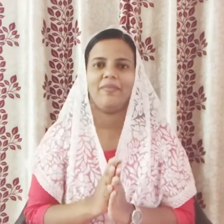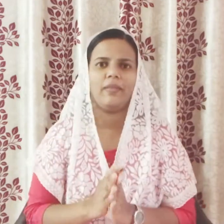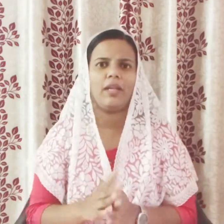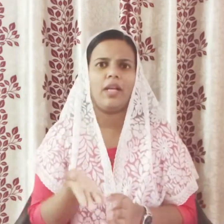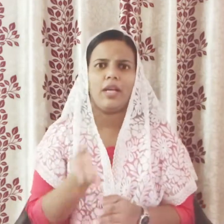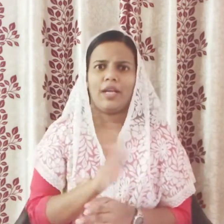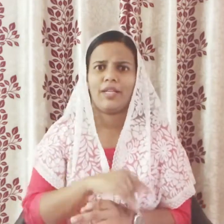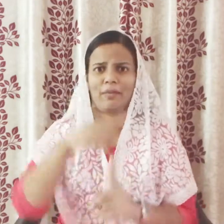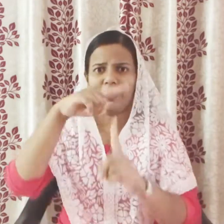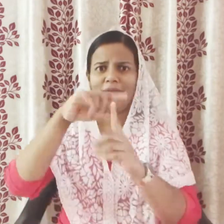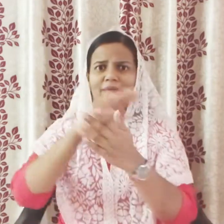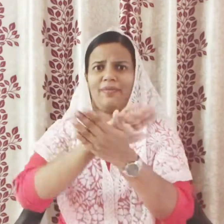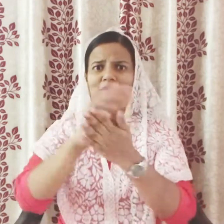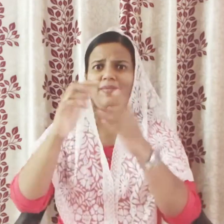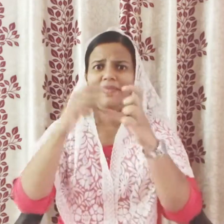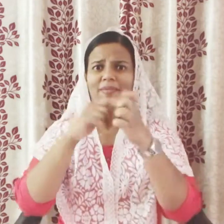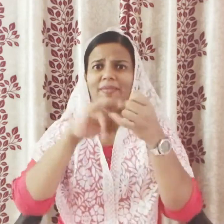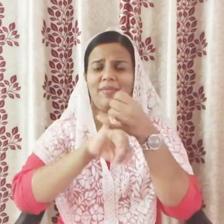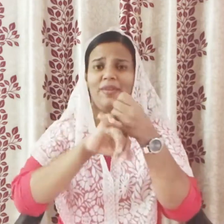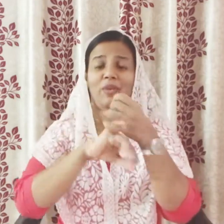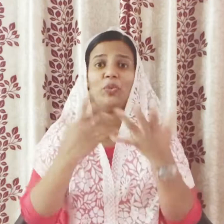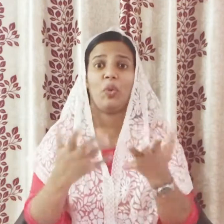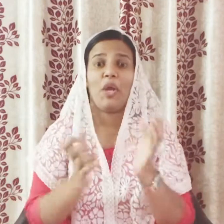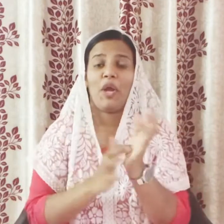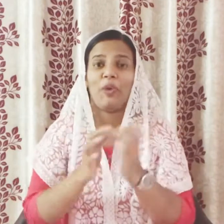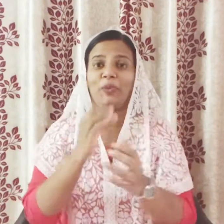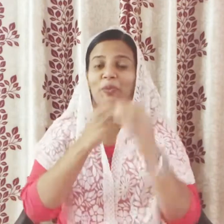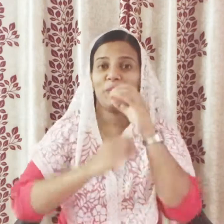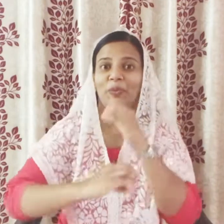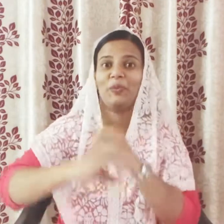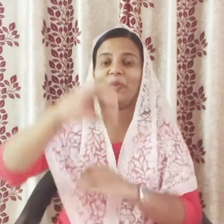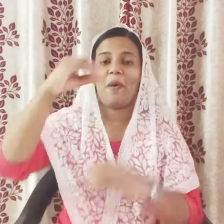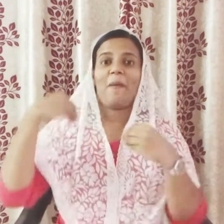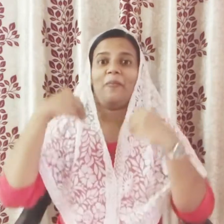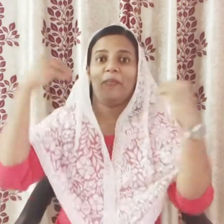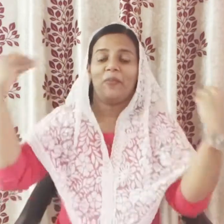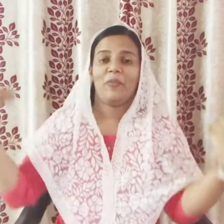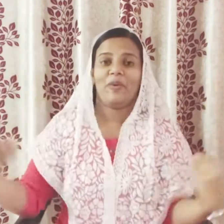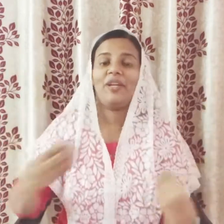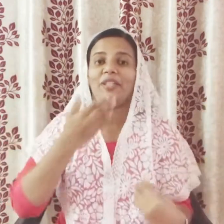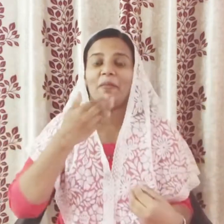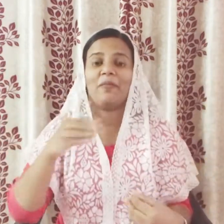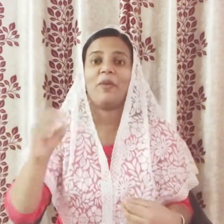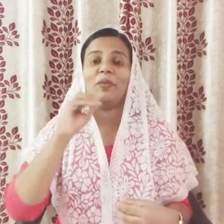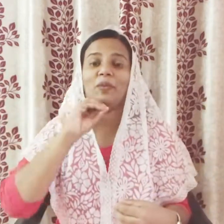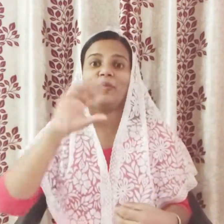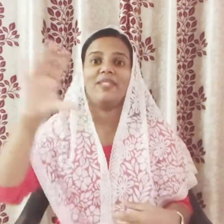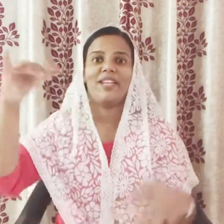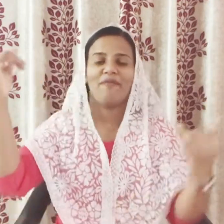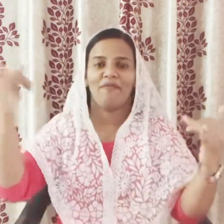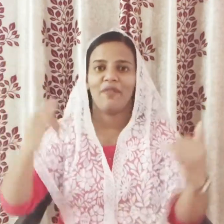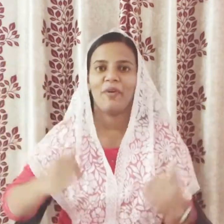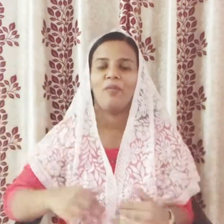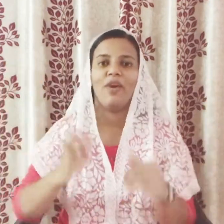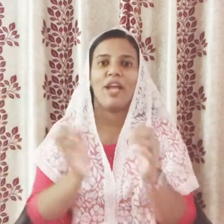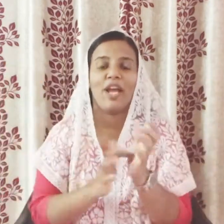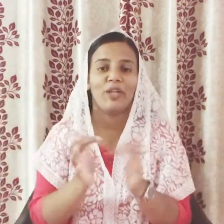കഴിഞ്ഞ ദിവസങ്ങളിൽ നമുക്ക് തെസ്സലോനിക ലേഖനത്തിൽ വായിച്ചായിരുന്നു. കർത്താവ് താൻ ഗംഭീര നാദത്തോടും പ്രധാന ദൂതൻ്റെ ശബ്ദത്തോടും ഒക്കെ കാഹളത്തോടൊക്കെ വരുമ്പോൾ എന്ത് ചെയ്യും? ക്രിസ്തുവിൽ